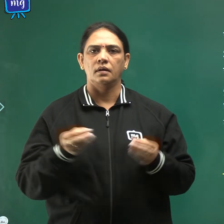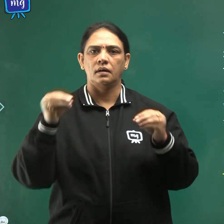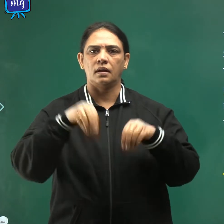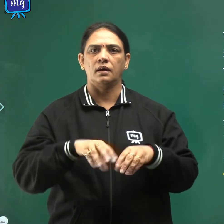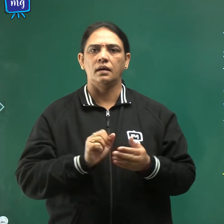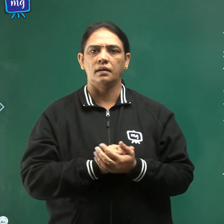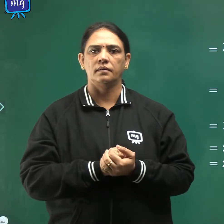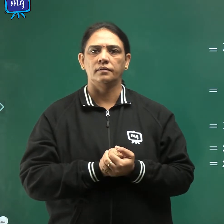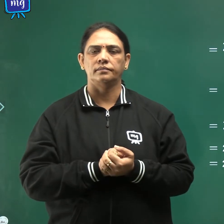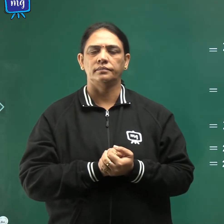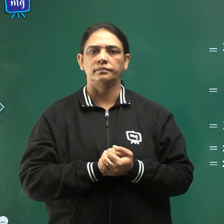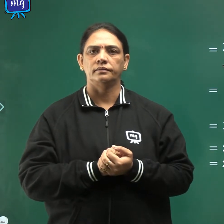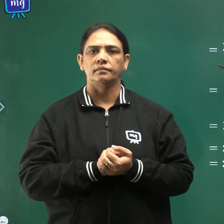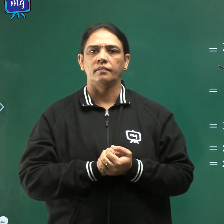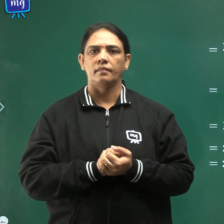रखेंगे